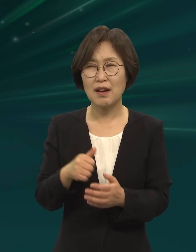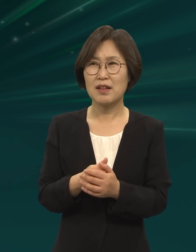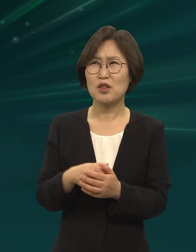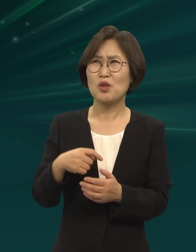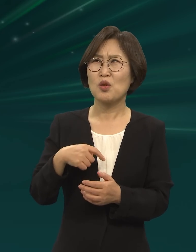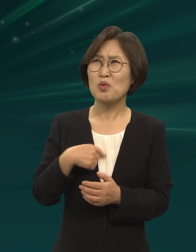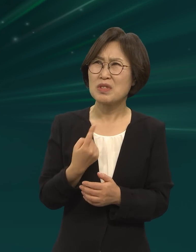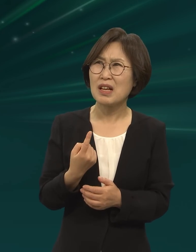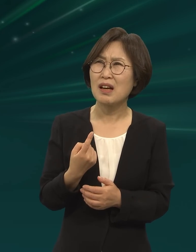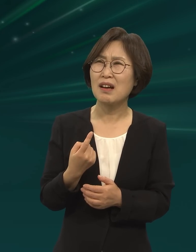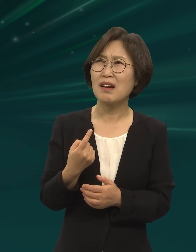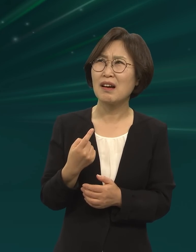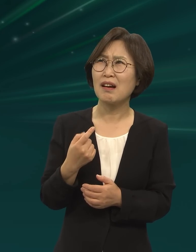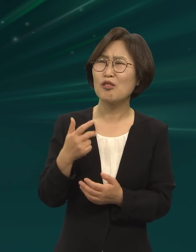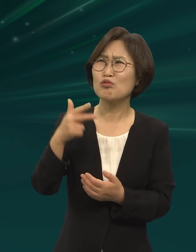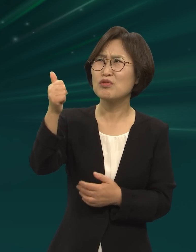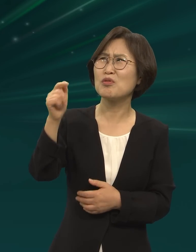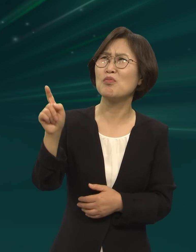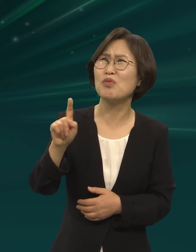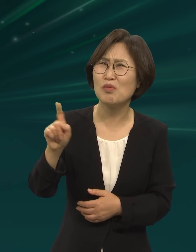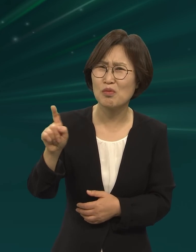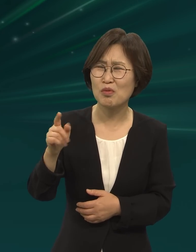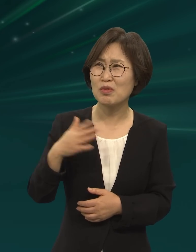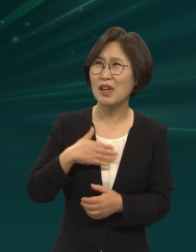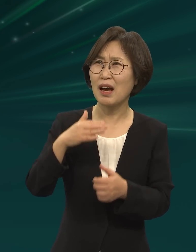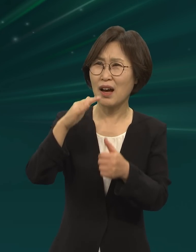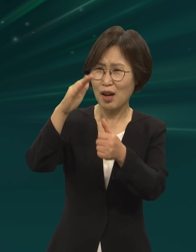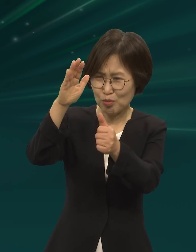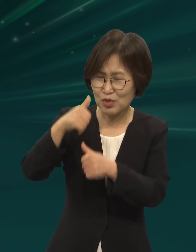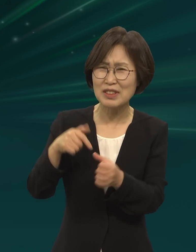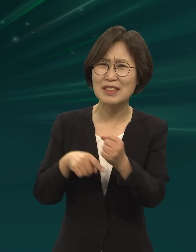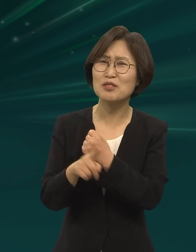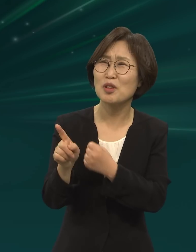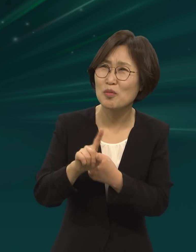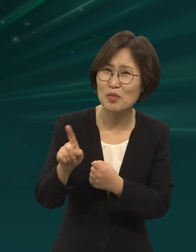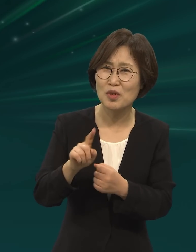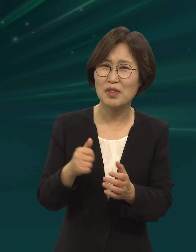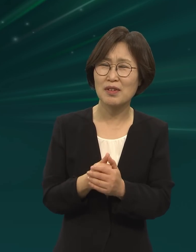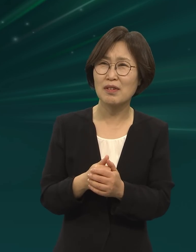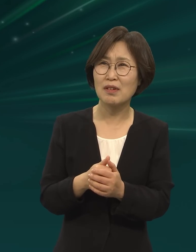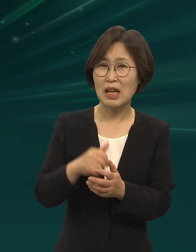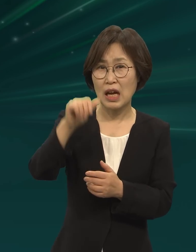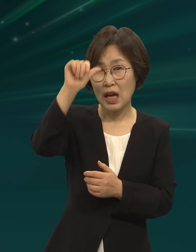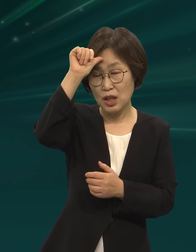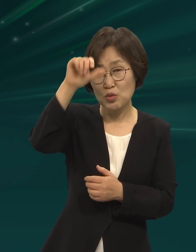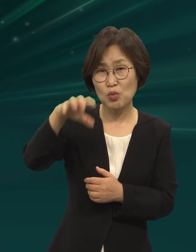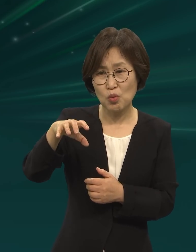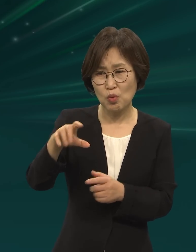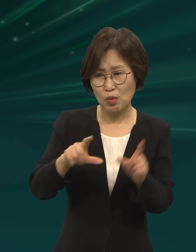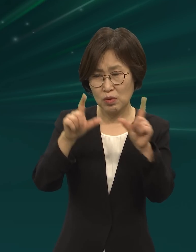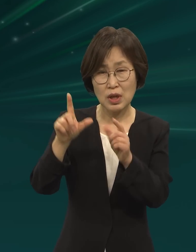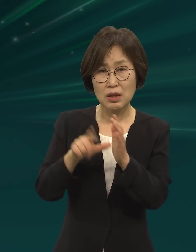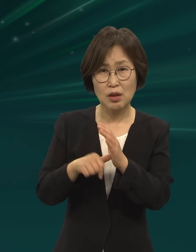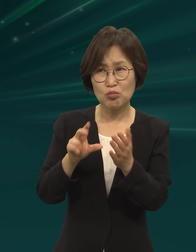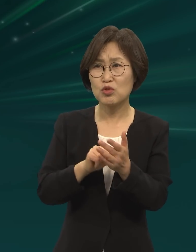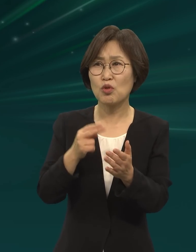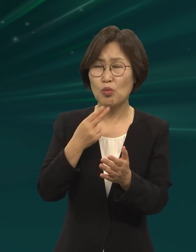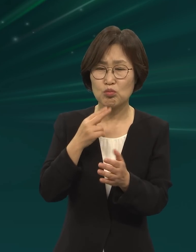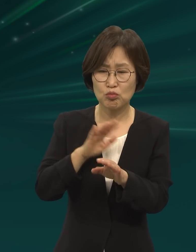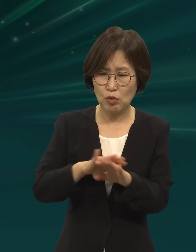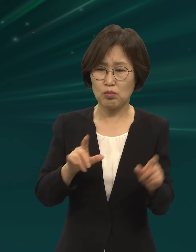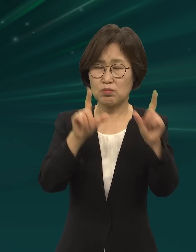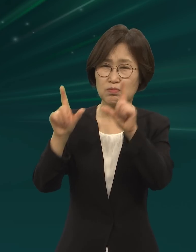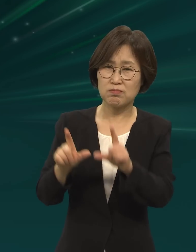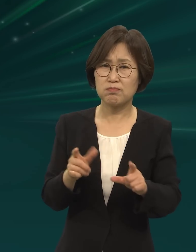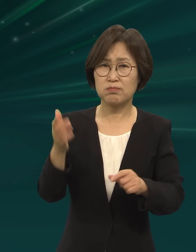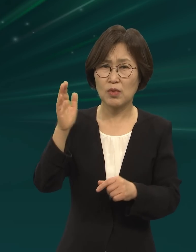원망했습니다. 주님 왜 한국에 저를 데리고 왔어요? 저 인도에 좋았는데 아무 문제가 없으면 잘하고